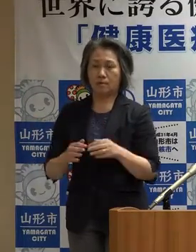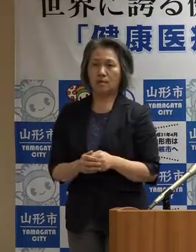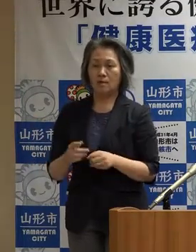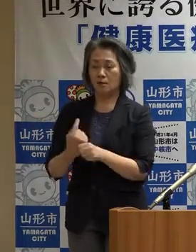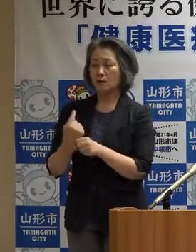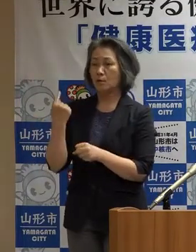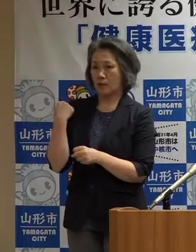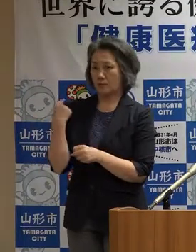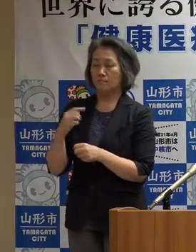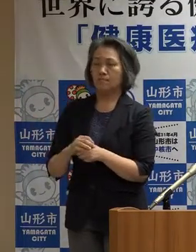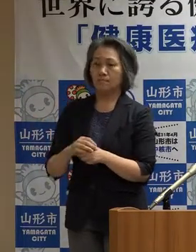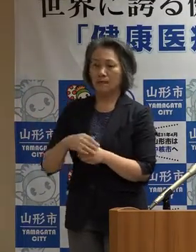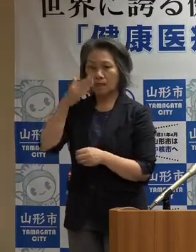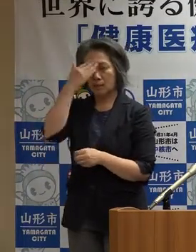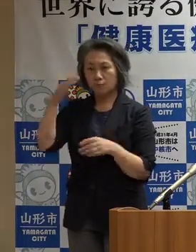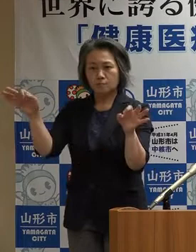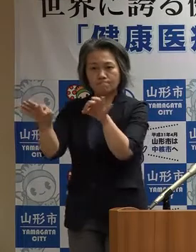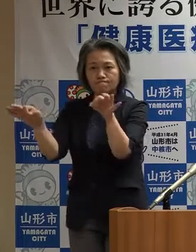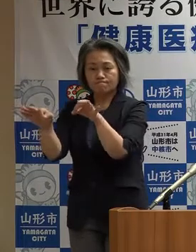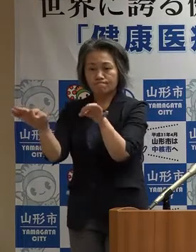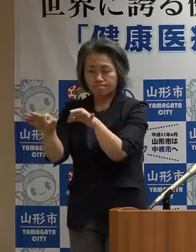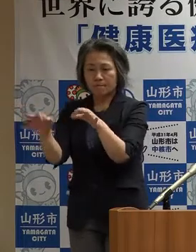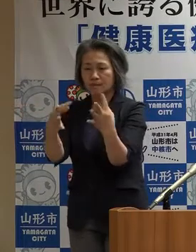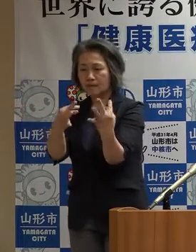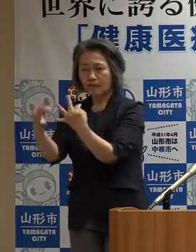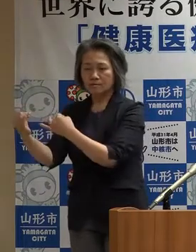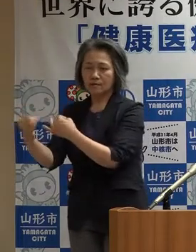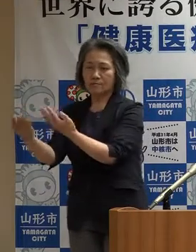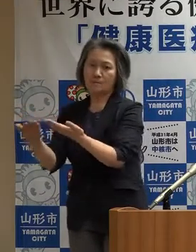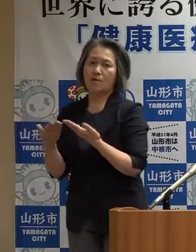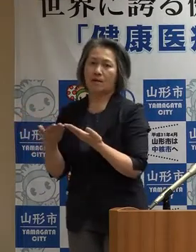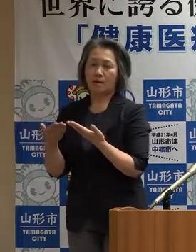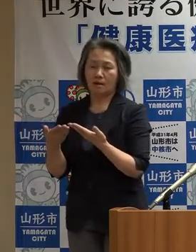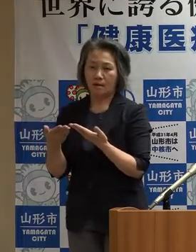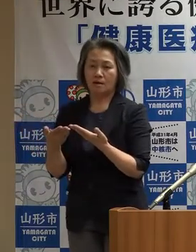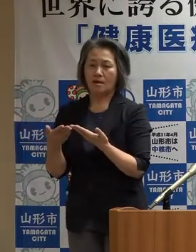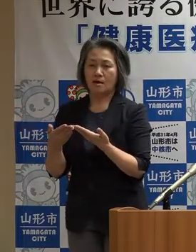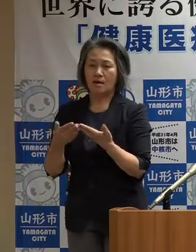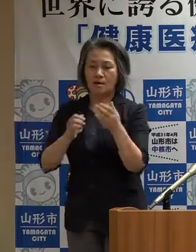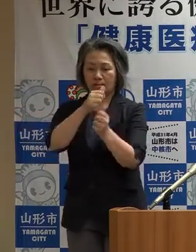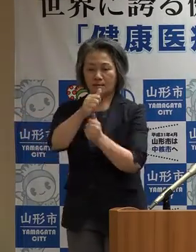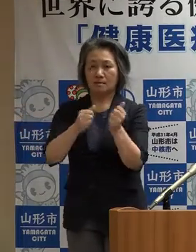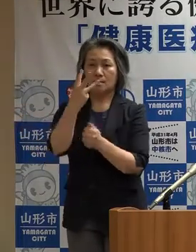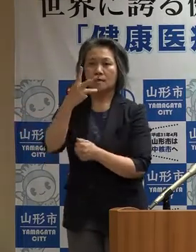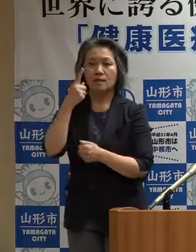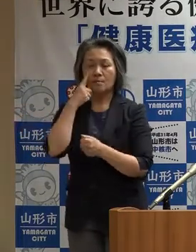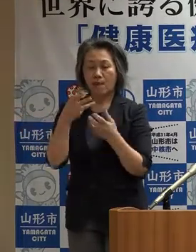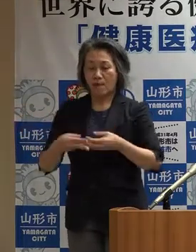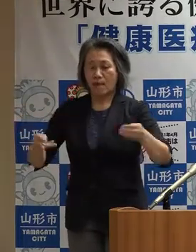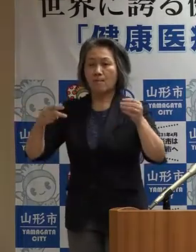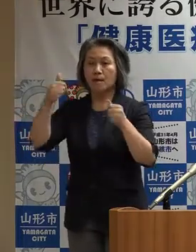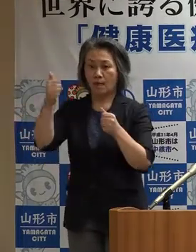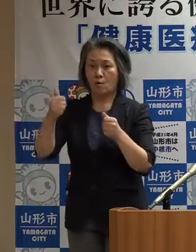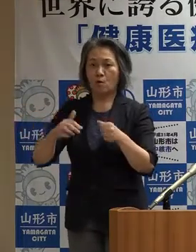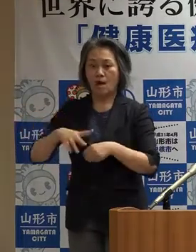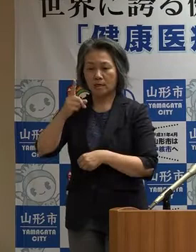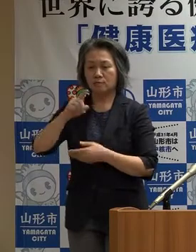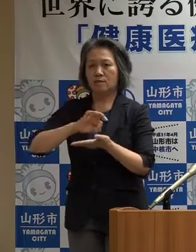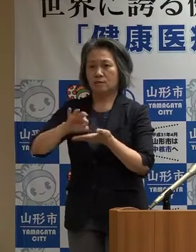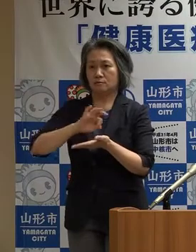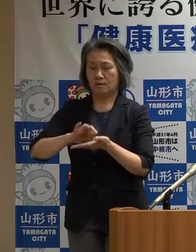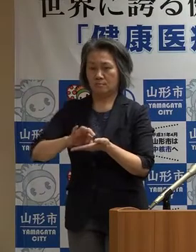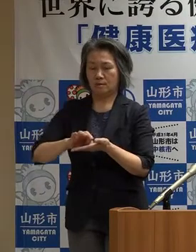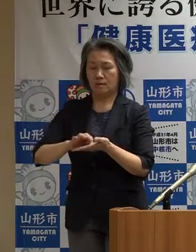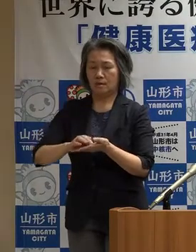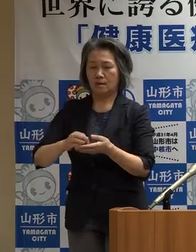年ガバメントクラウドファンディング等で多くの方々に寄付をいただいた三代目鍋太郎がお披露目になります。直